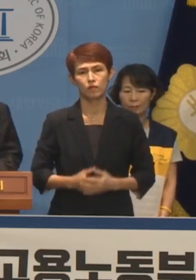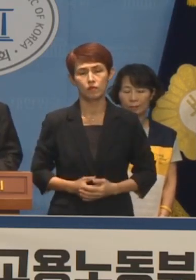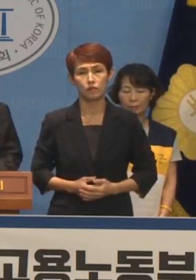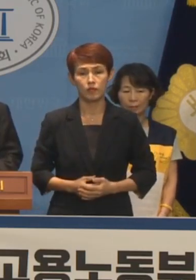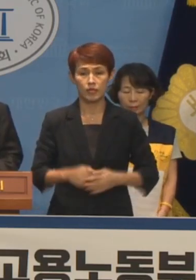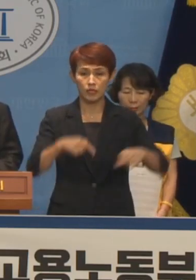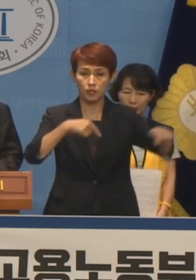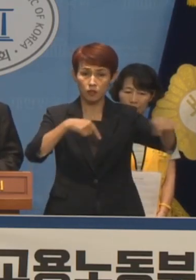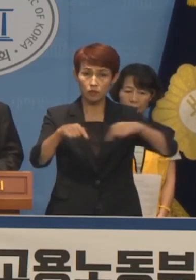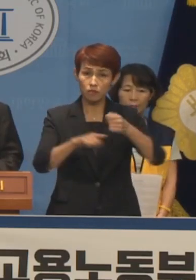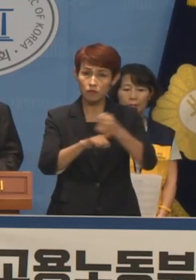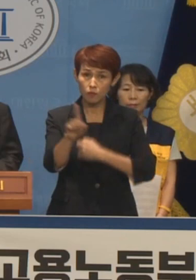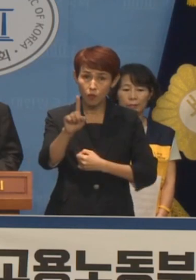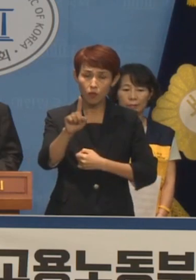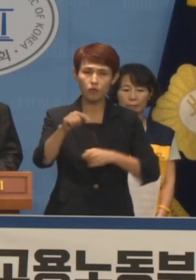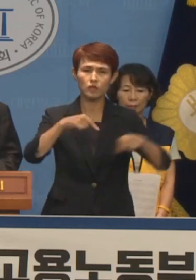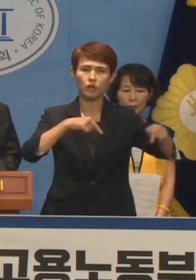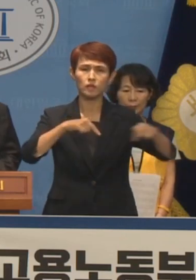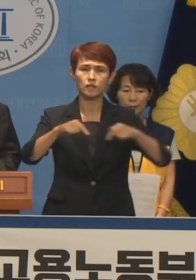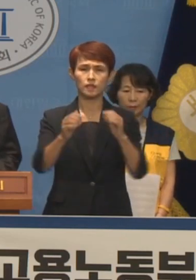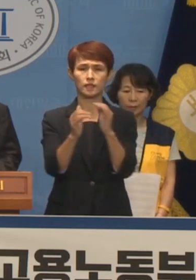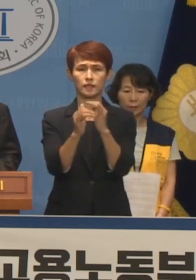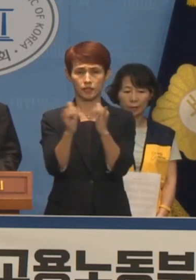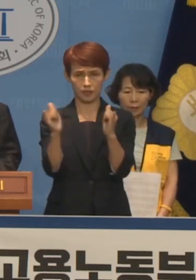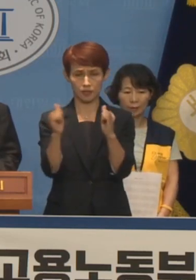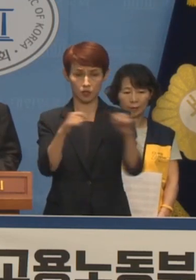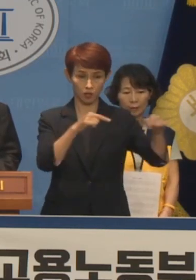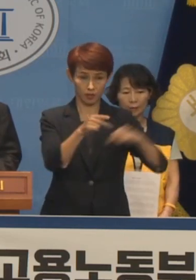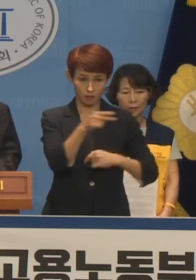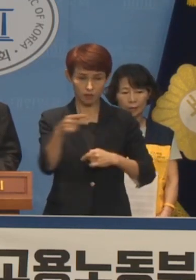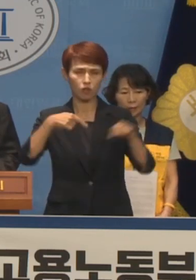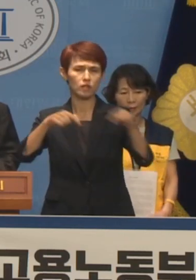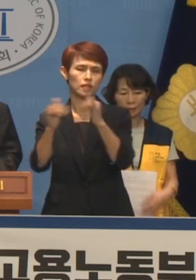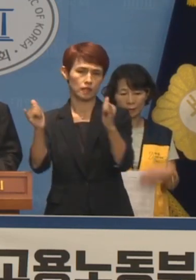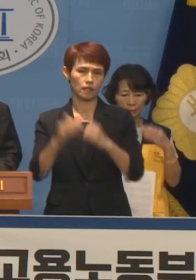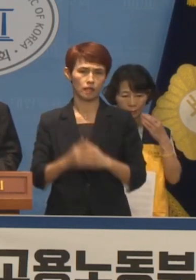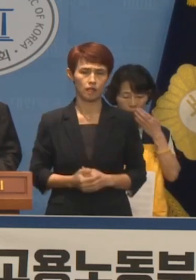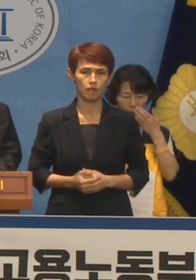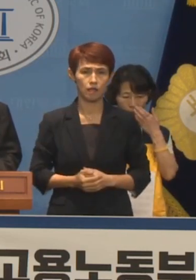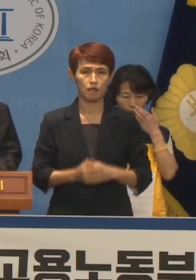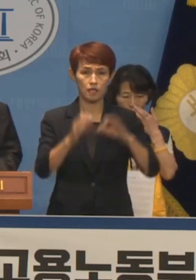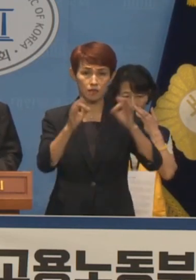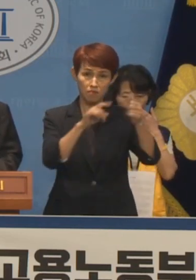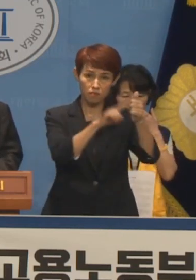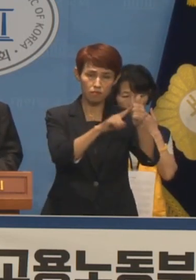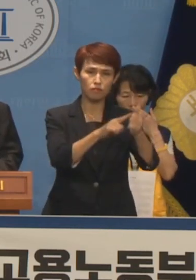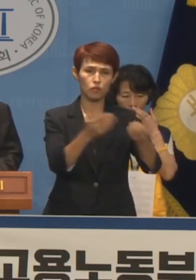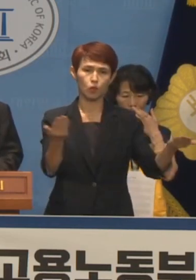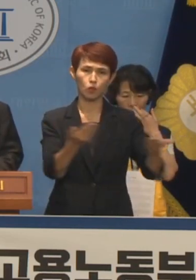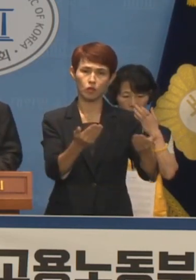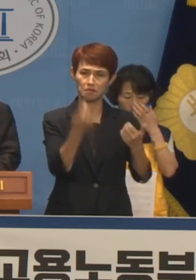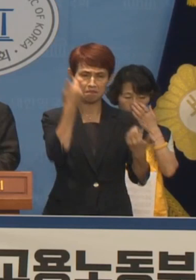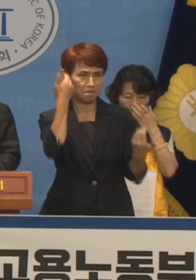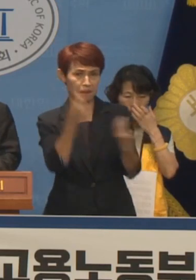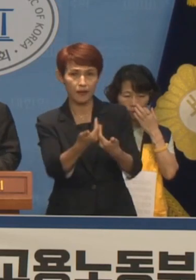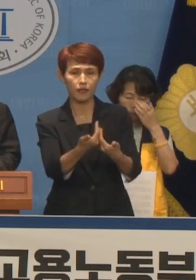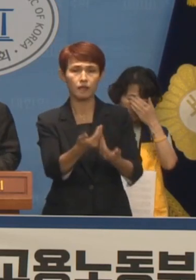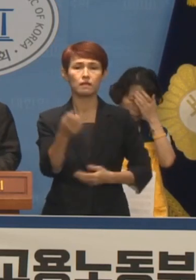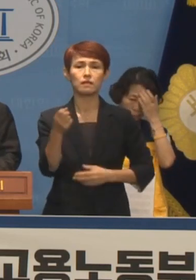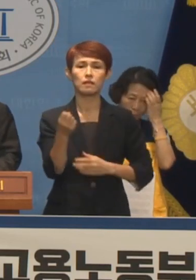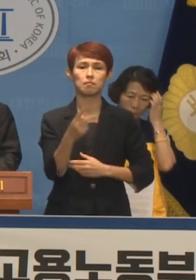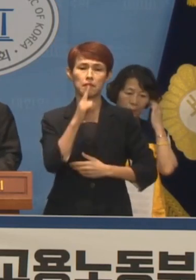정치란 정치인 자 그 자체라는 말이 있습니다. 김문수는 반노동 막말 제조기 그